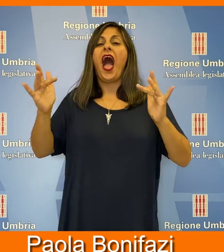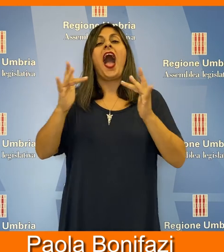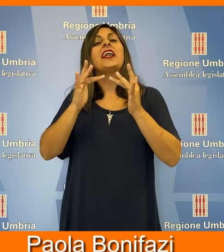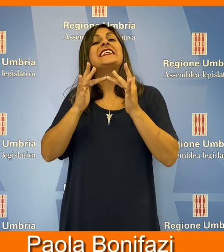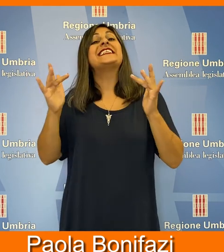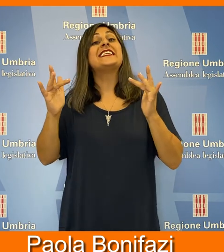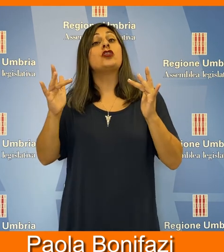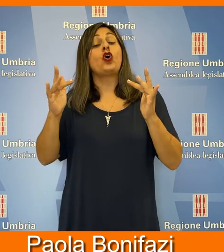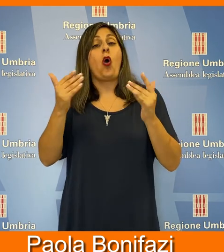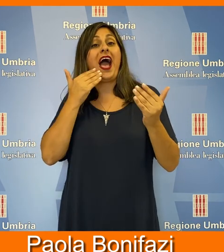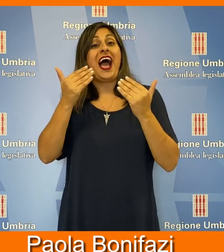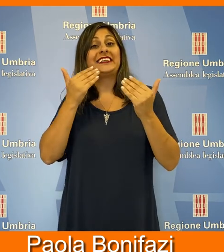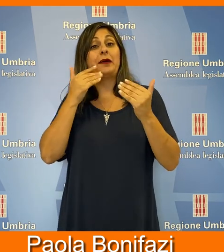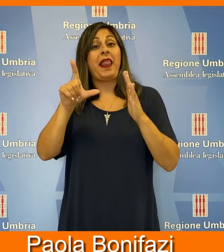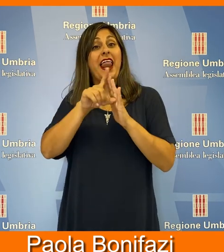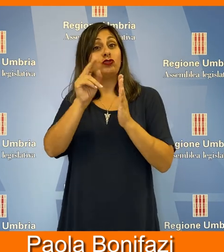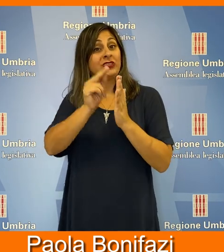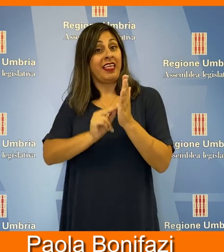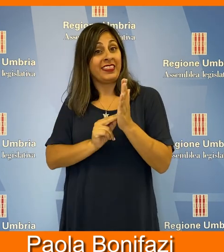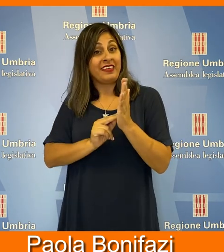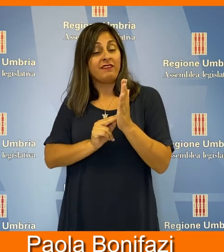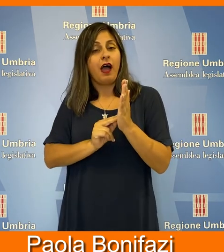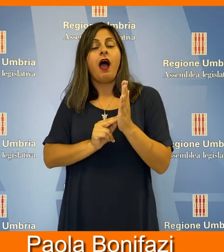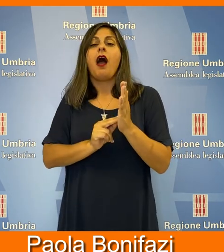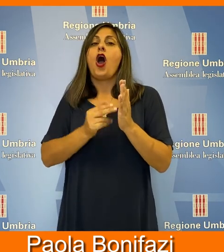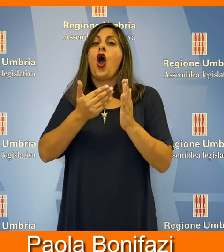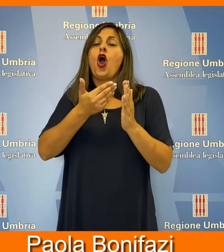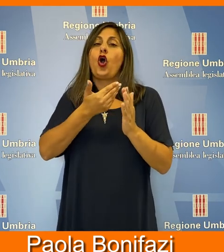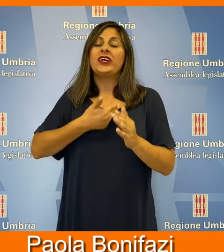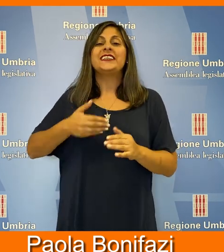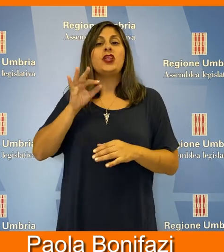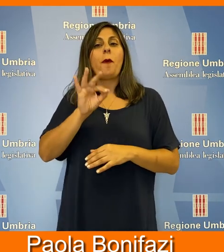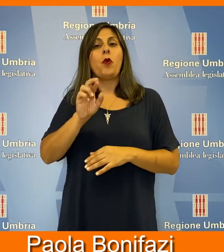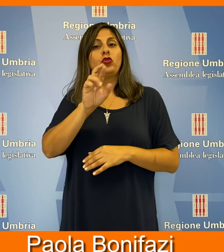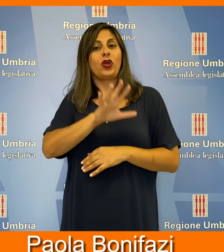sito dell'Assemblea Legislativa,